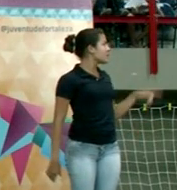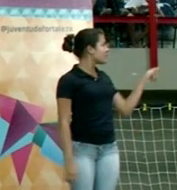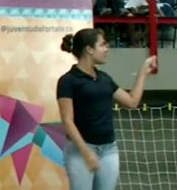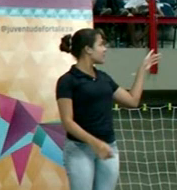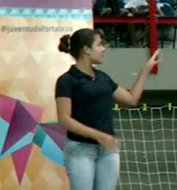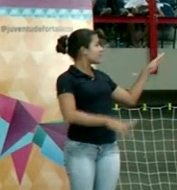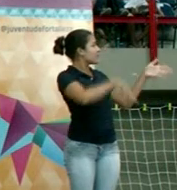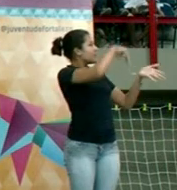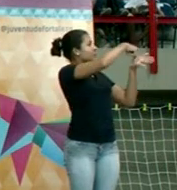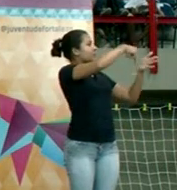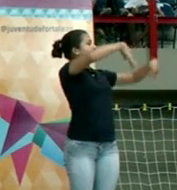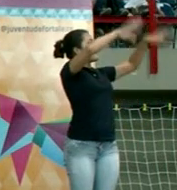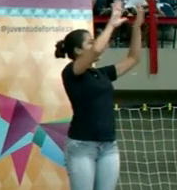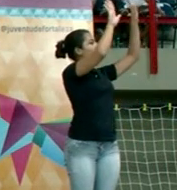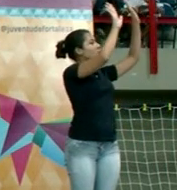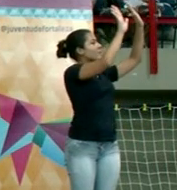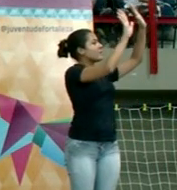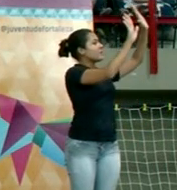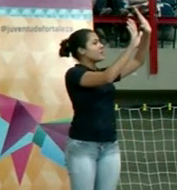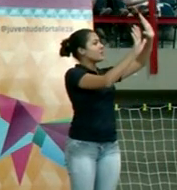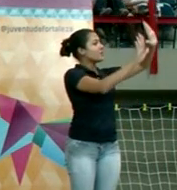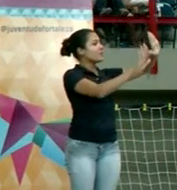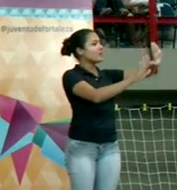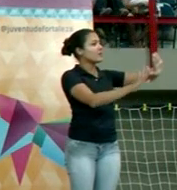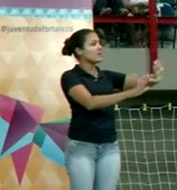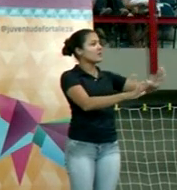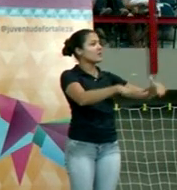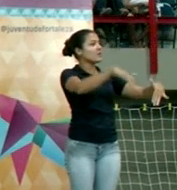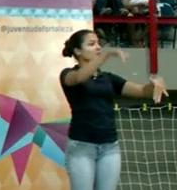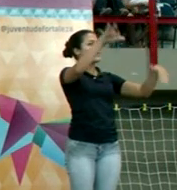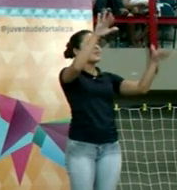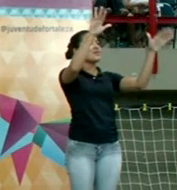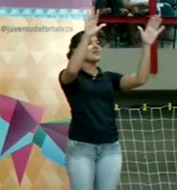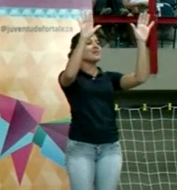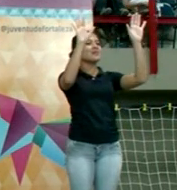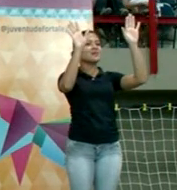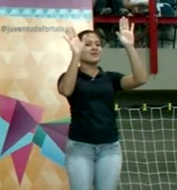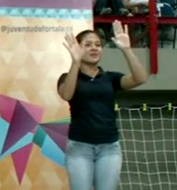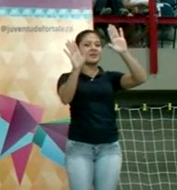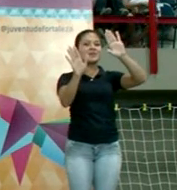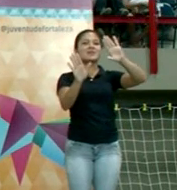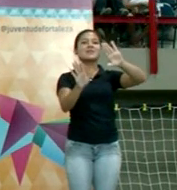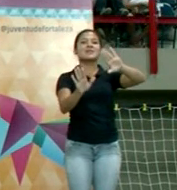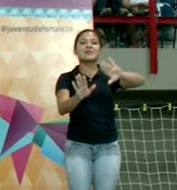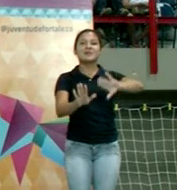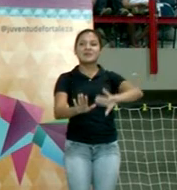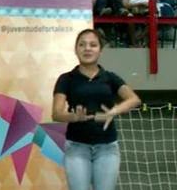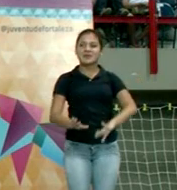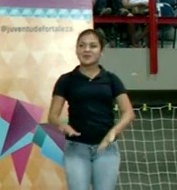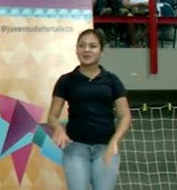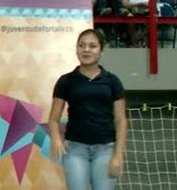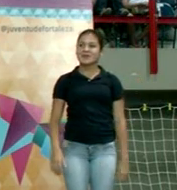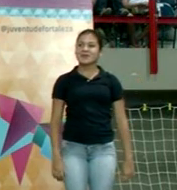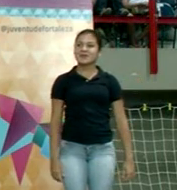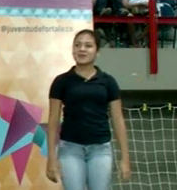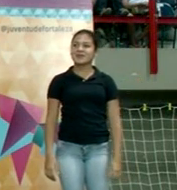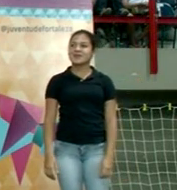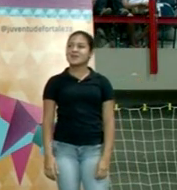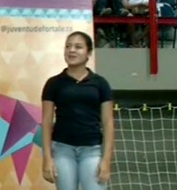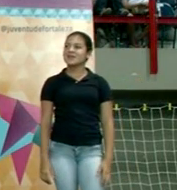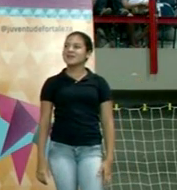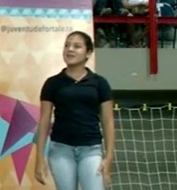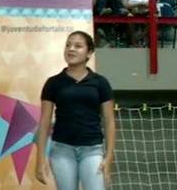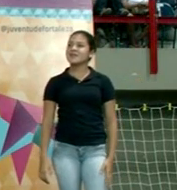Subiu aqui. Vai. Isso. Vai levantando. Todo mundo, o pessoal de baixo também. Isso. Em